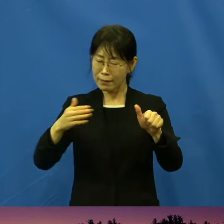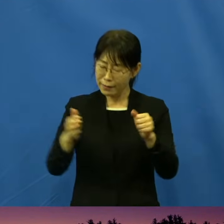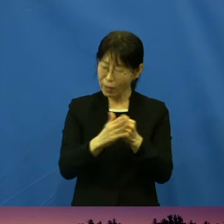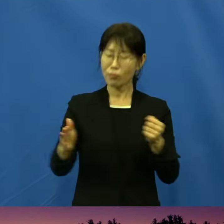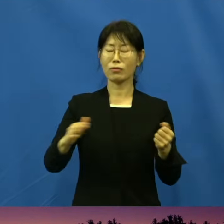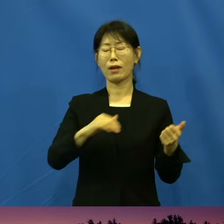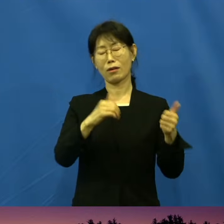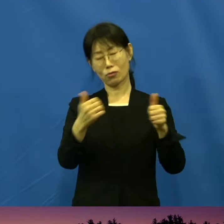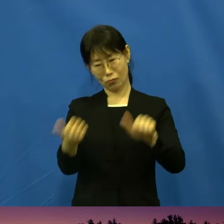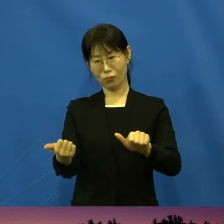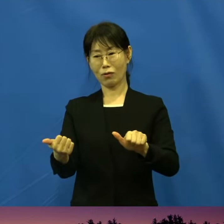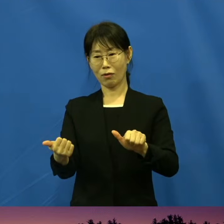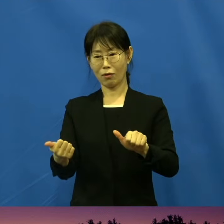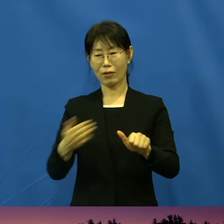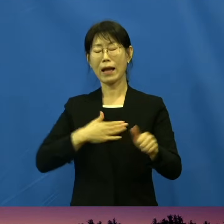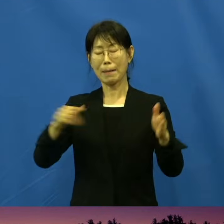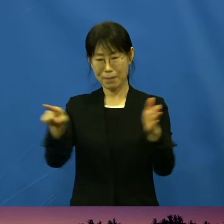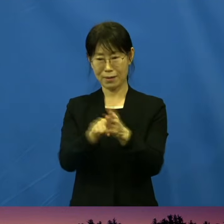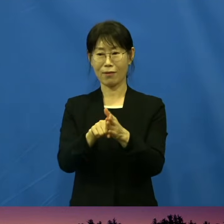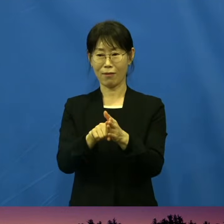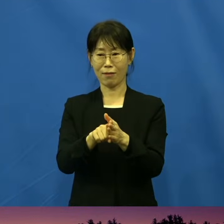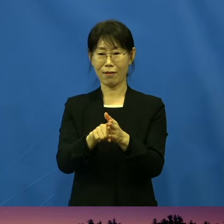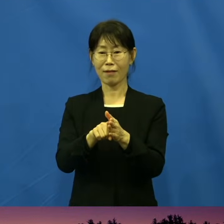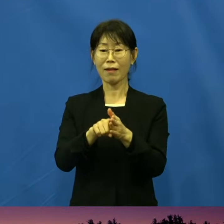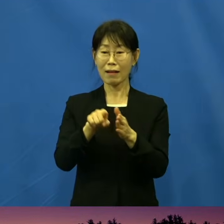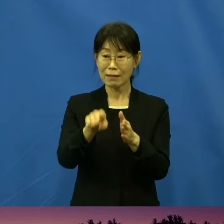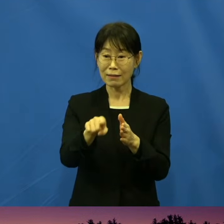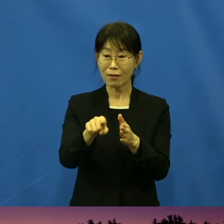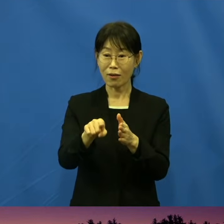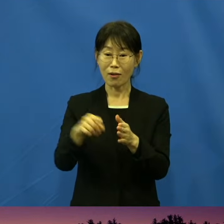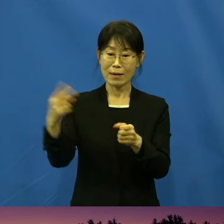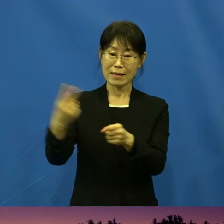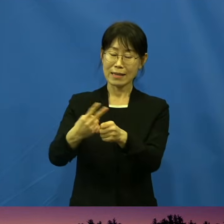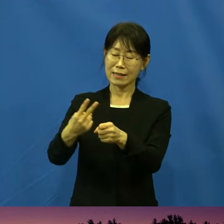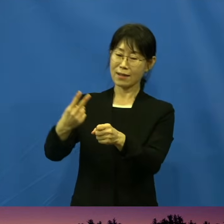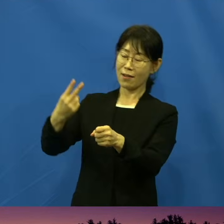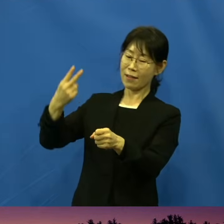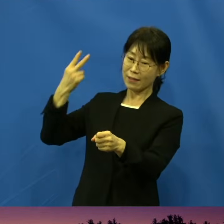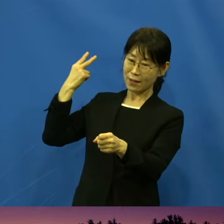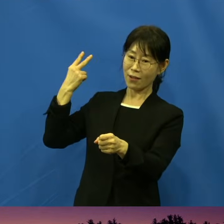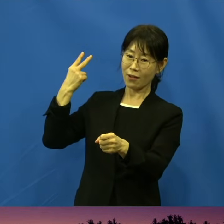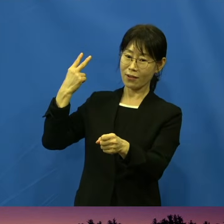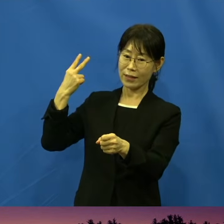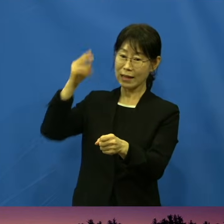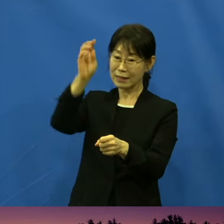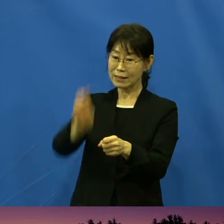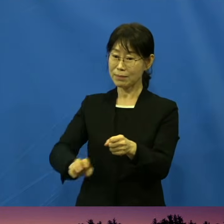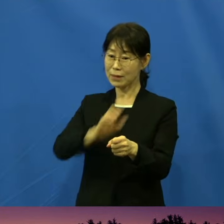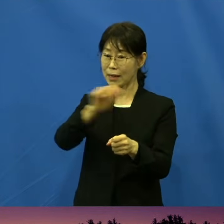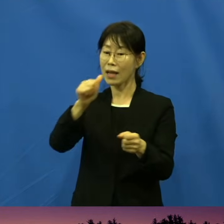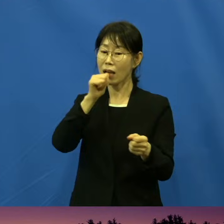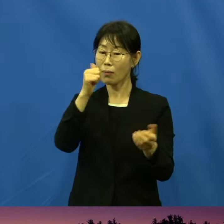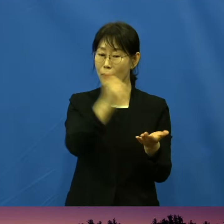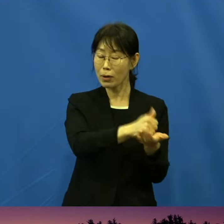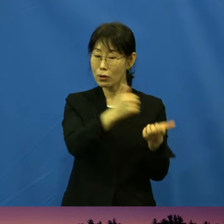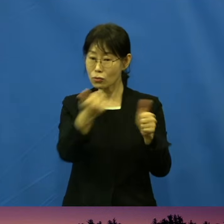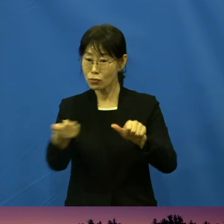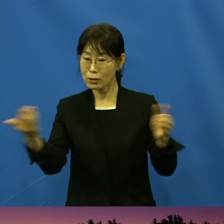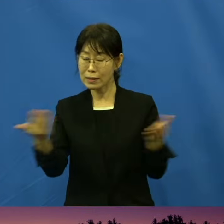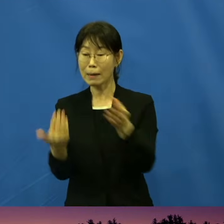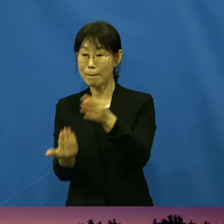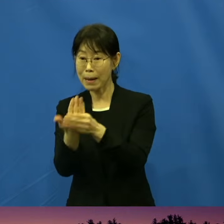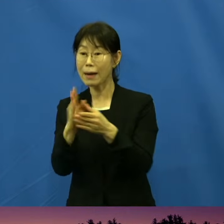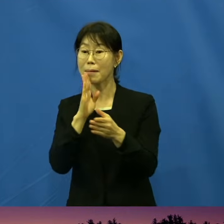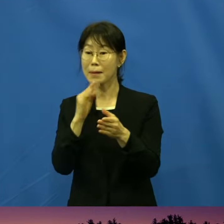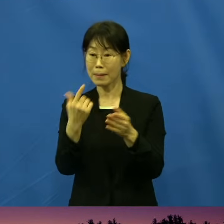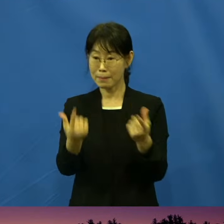받아들이는 순간 2000년 전 사건이 오늘 현재적 나의 사건으로 변하는 것입니다. 이게 굉장히